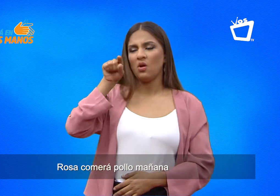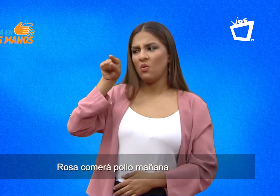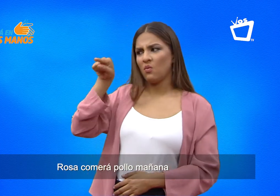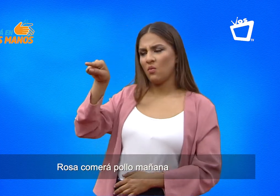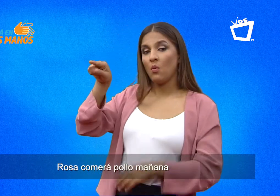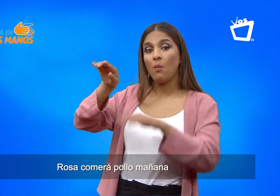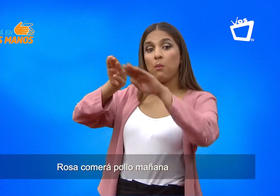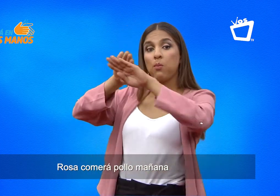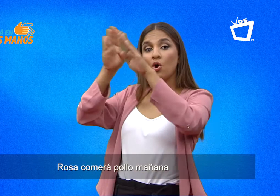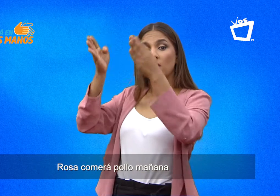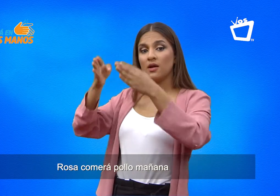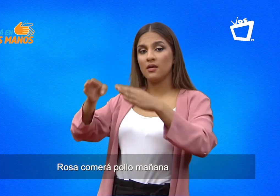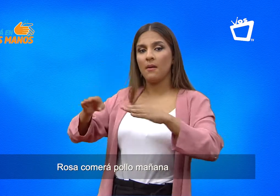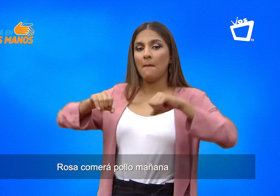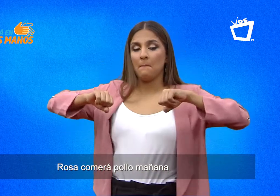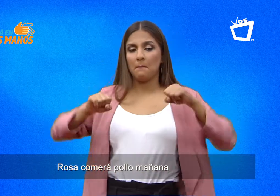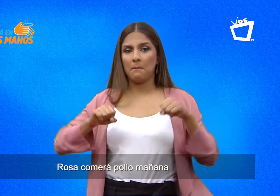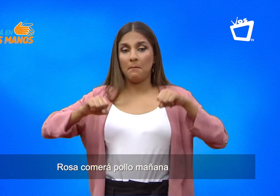Rosa comerá pollo mañana.